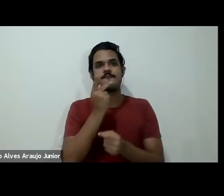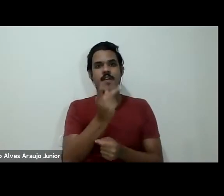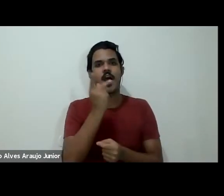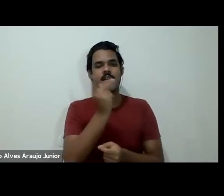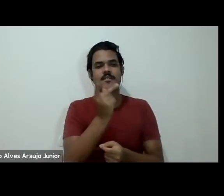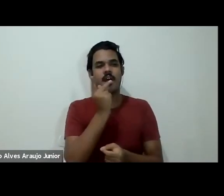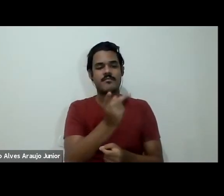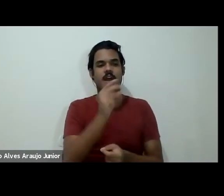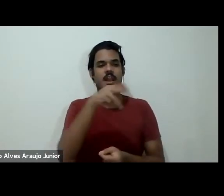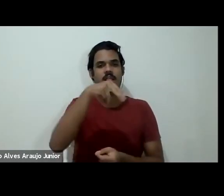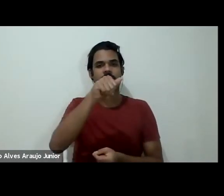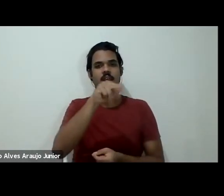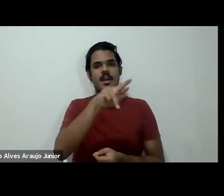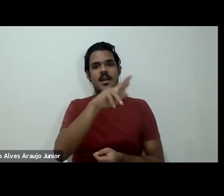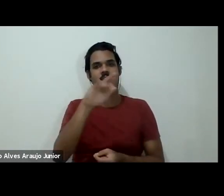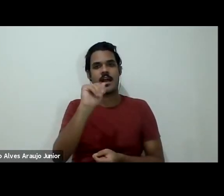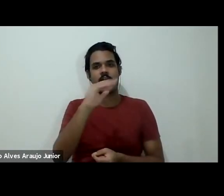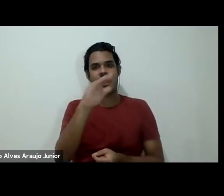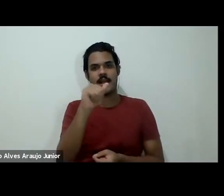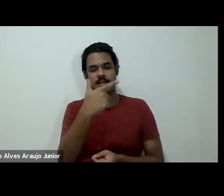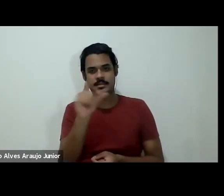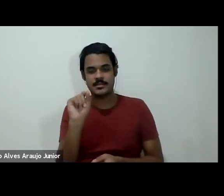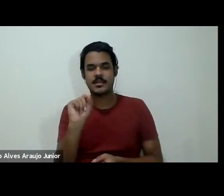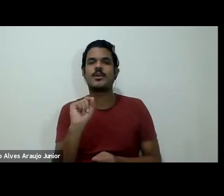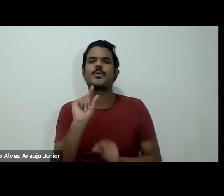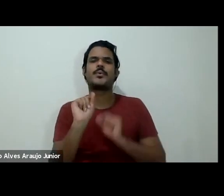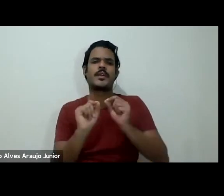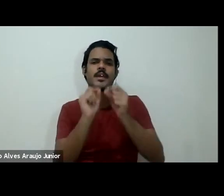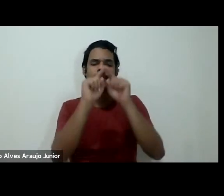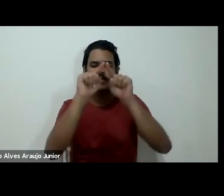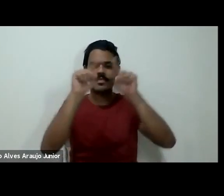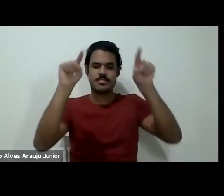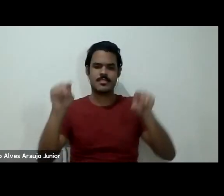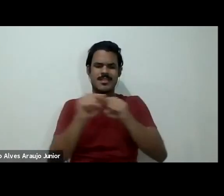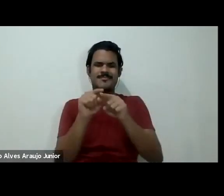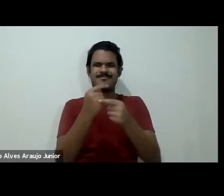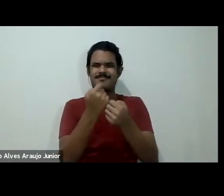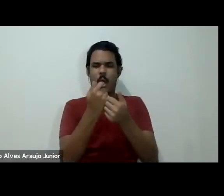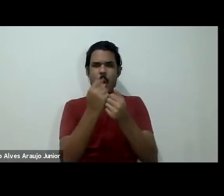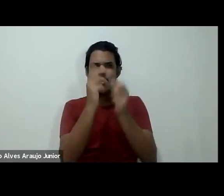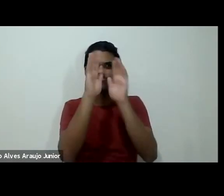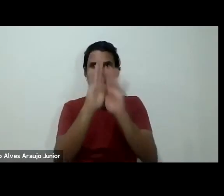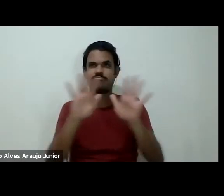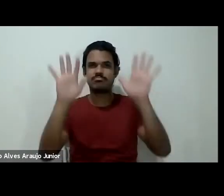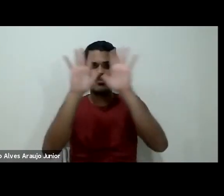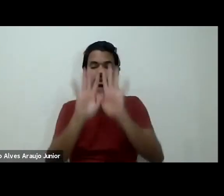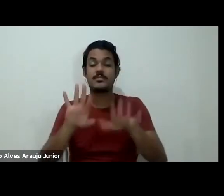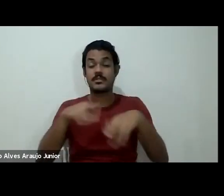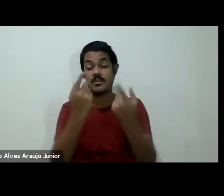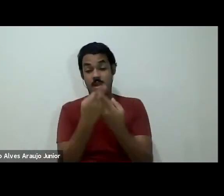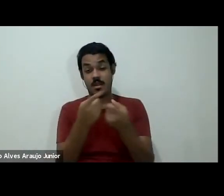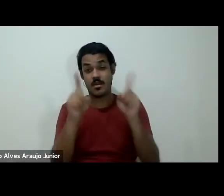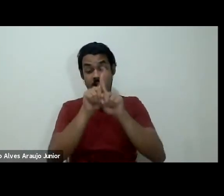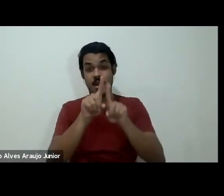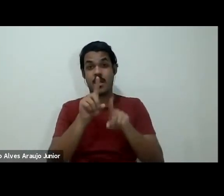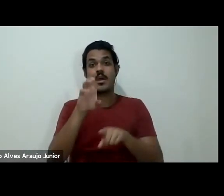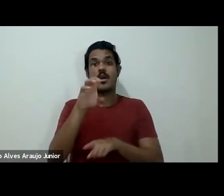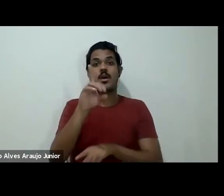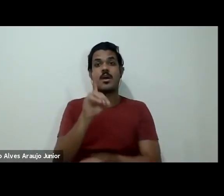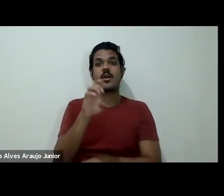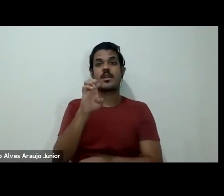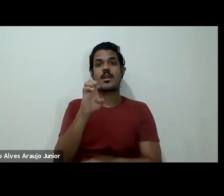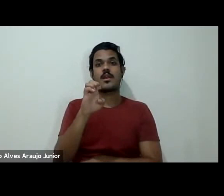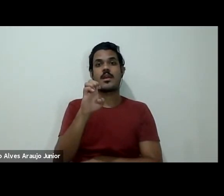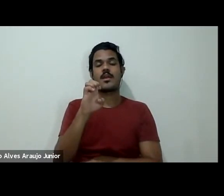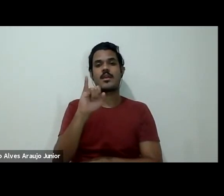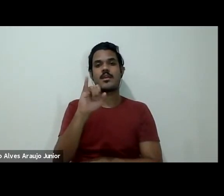fala, né, uma narração contínua, com poucos espaços. Então, nas primeiras reuniões com a professora Deise, a gente